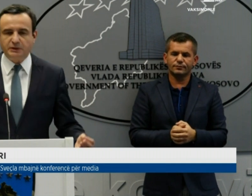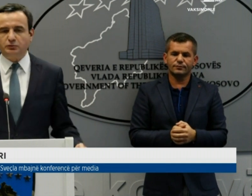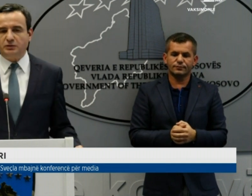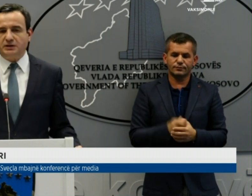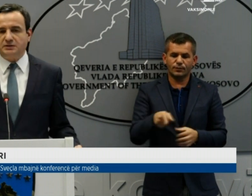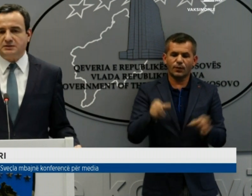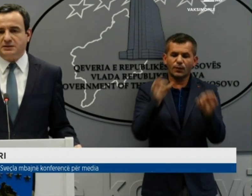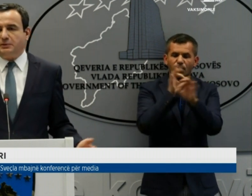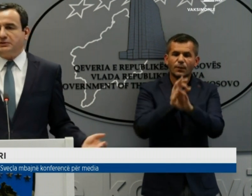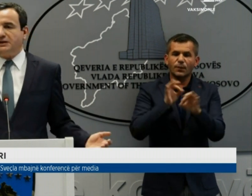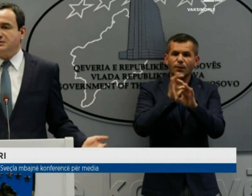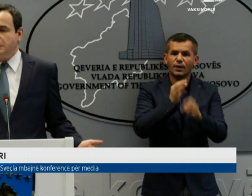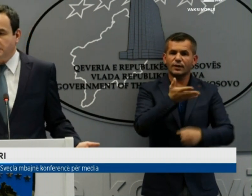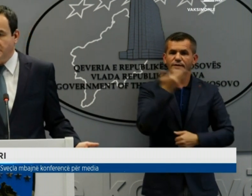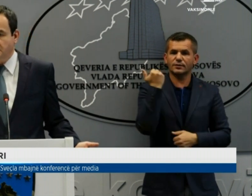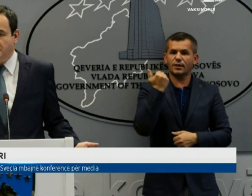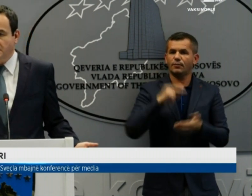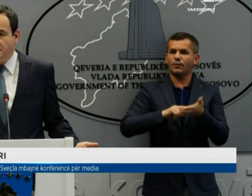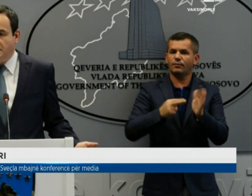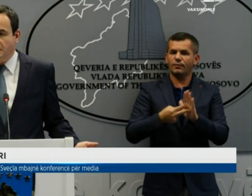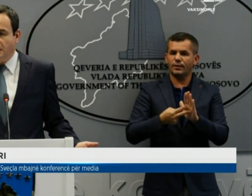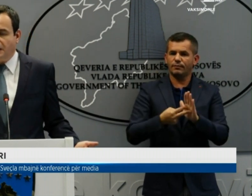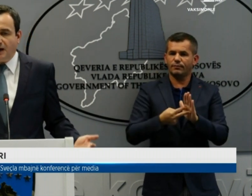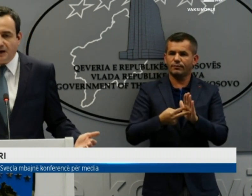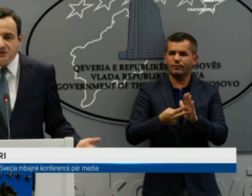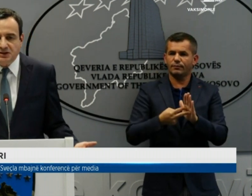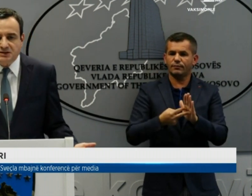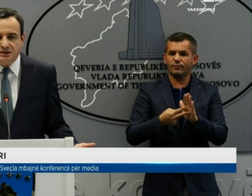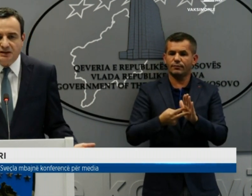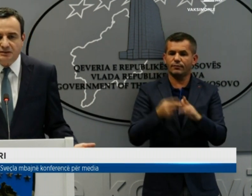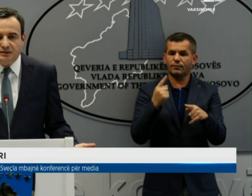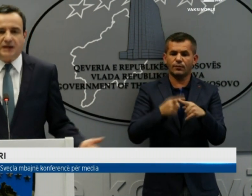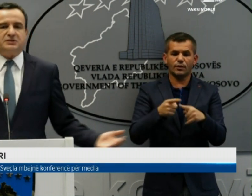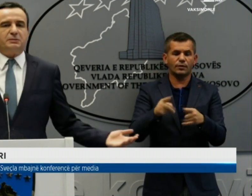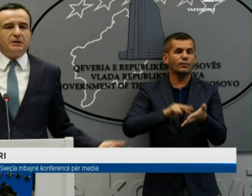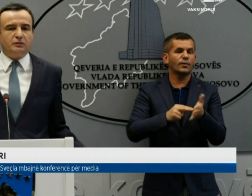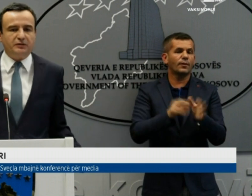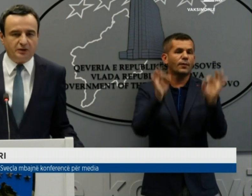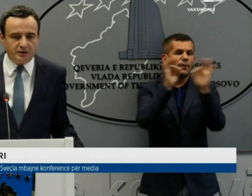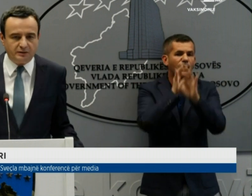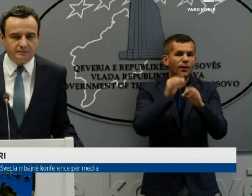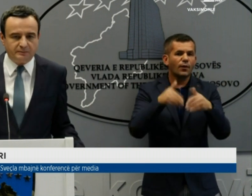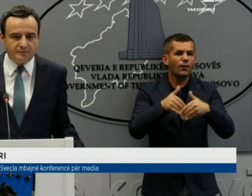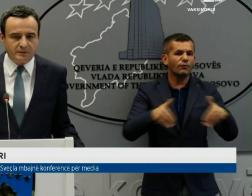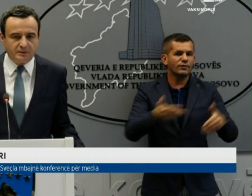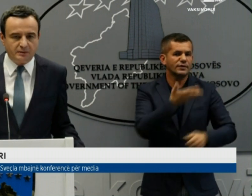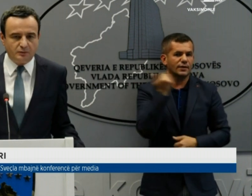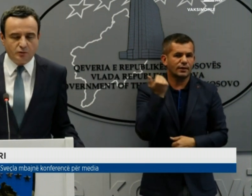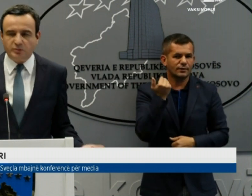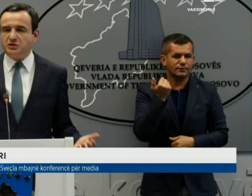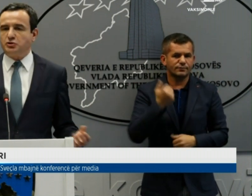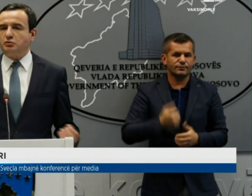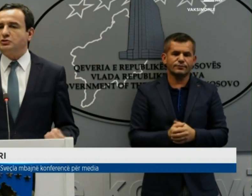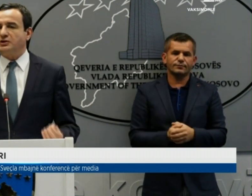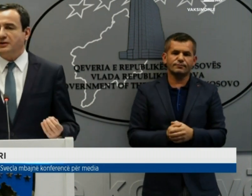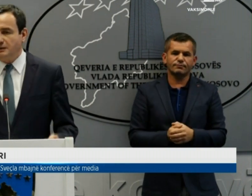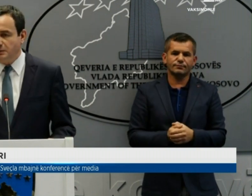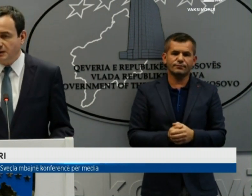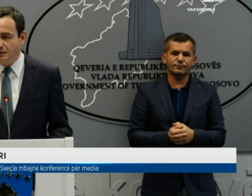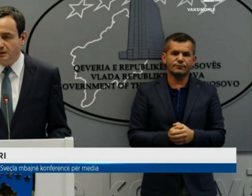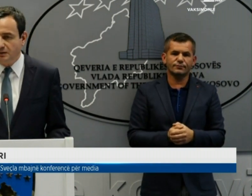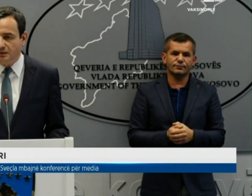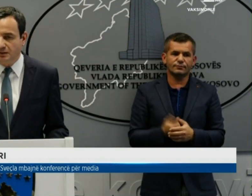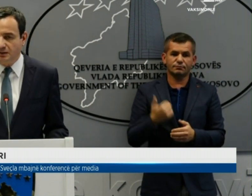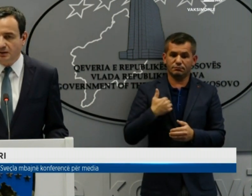Asnjë prej tyre se pati asnjë problem dhe asnjë incident në asnjë pikë kufitare. Unë besoj që kjo është